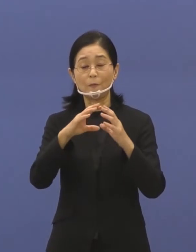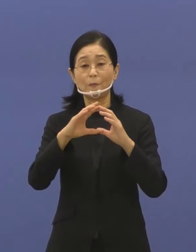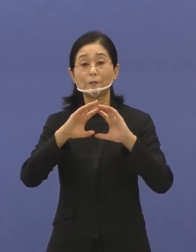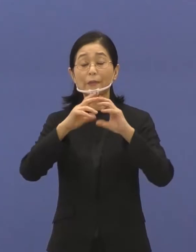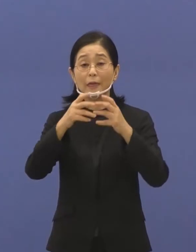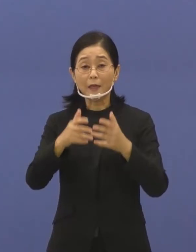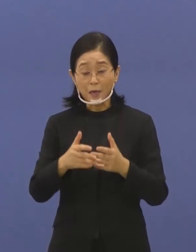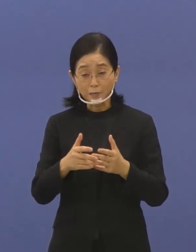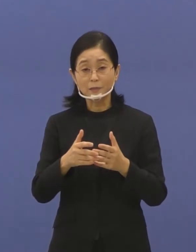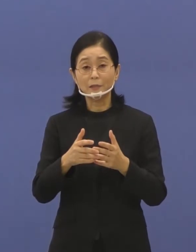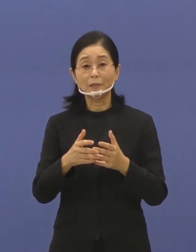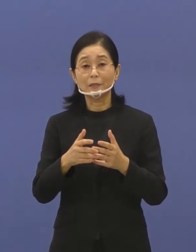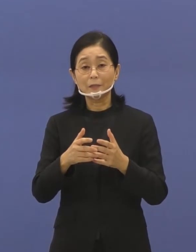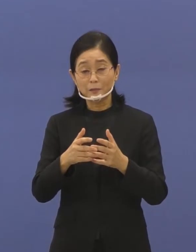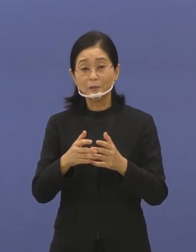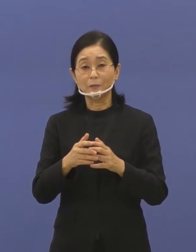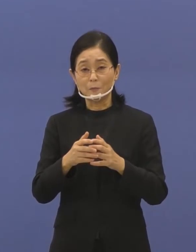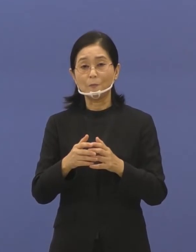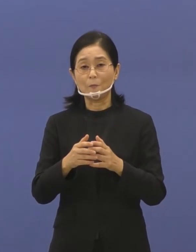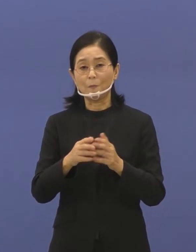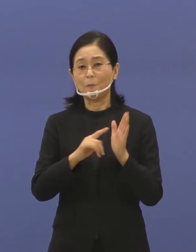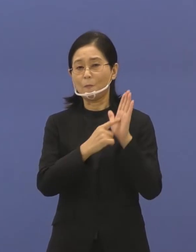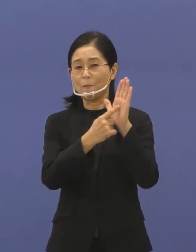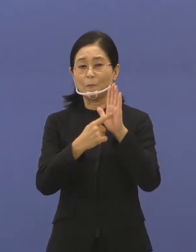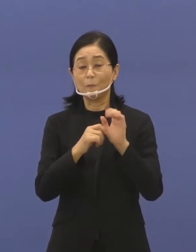であられたと思います。